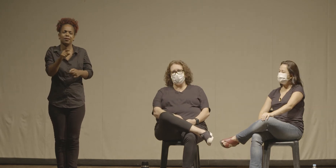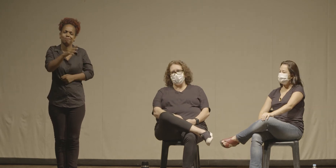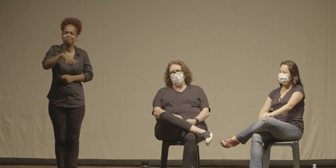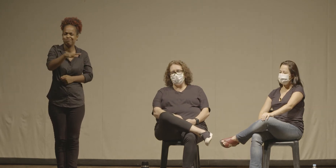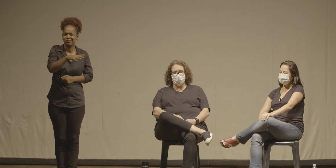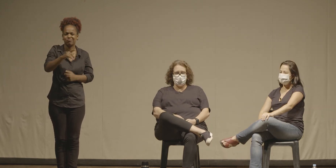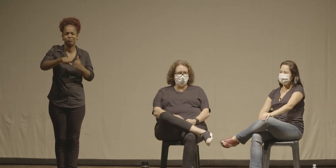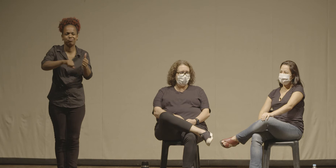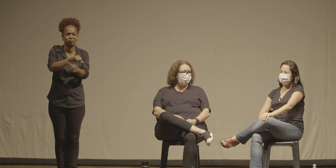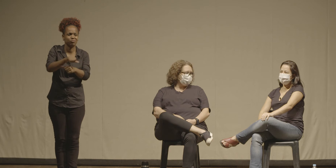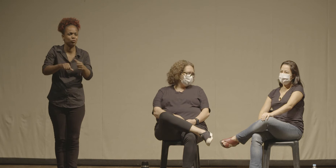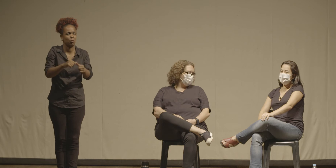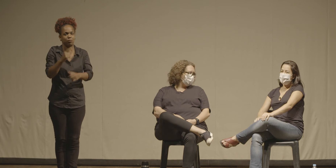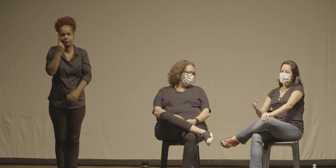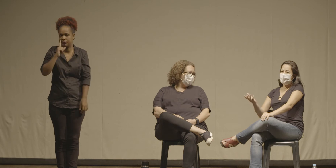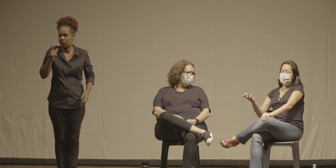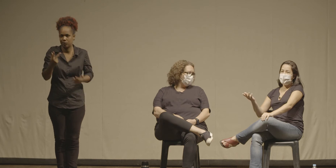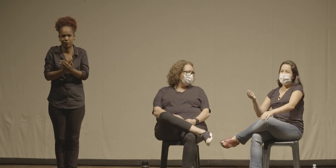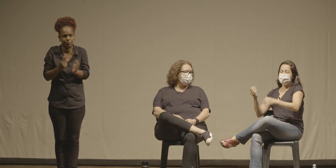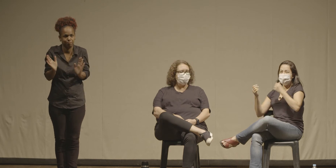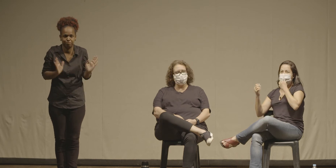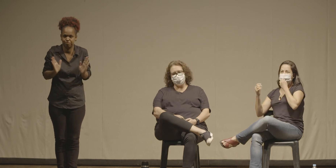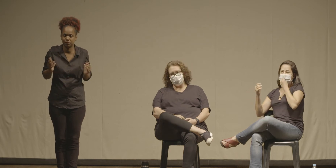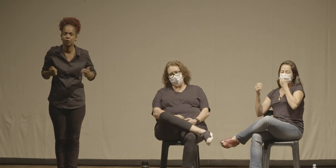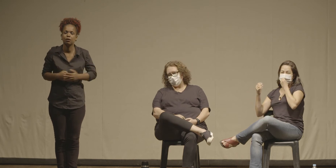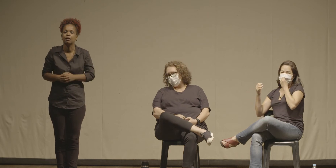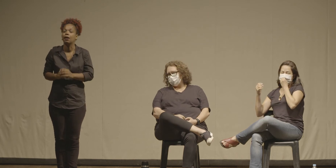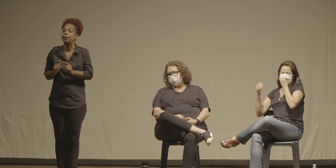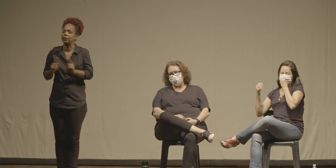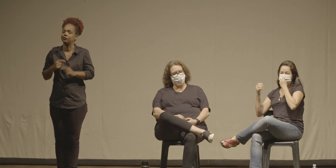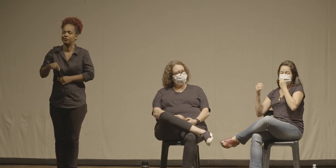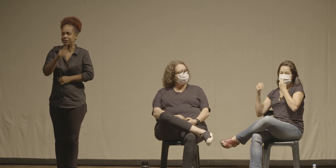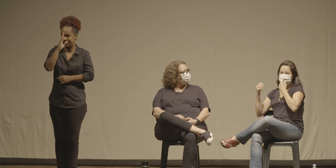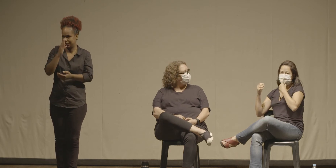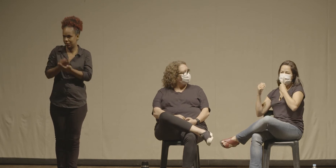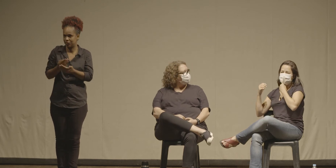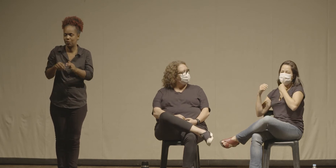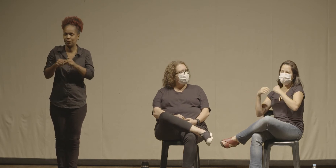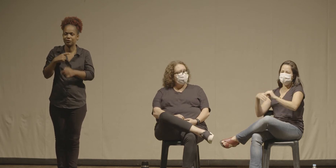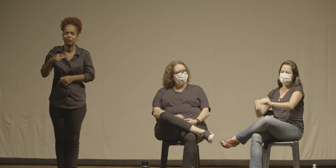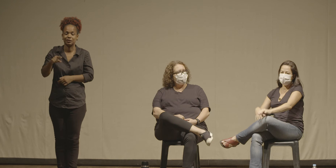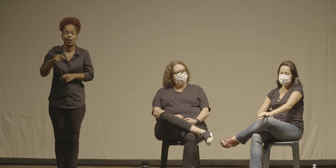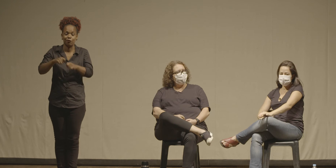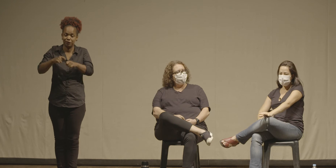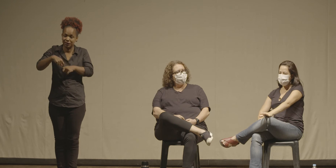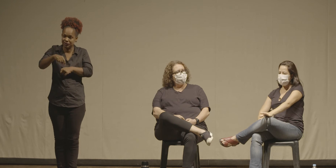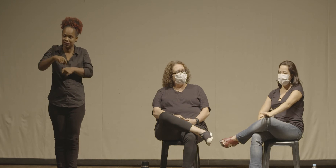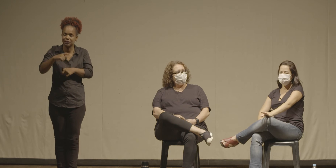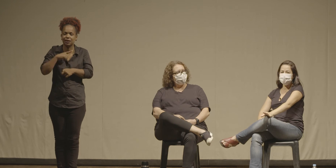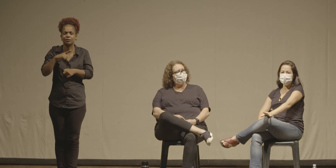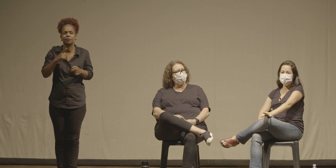estava de outro jeito. Eu não sei o que aconteceu no meio do caminho, né? A gente acredita, porque assim, quando eu fiz o pitching, foram